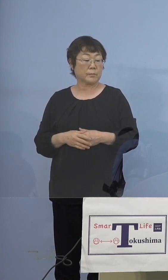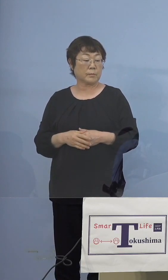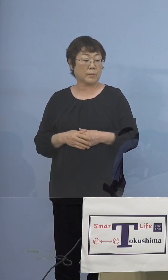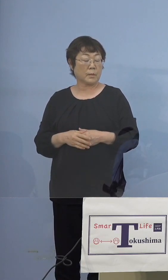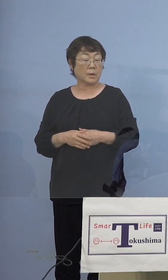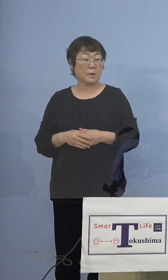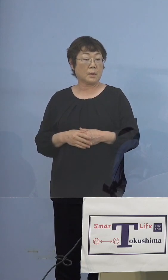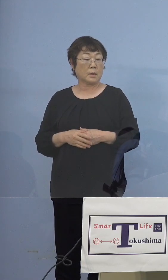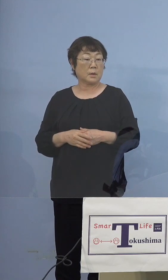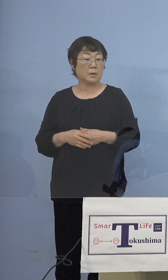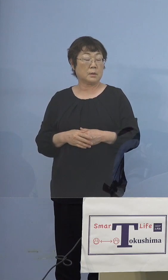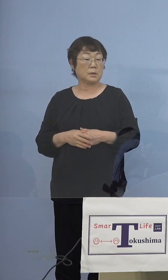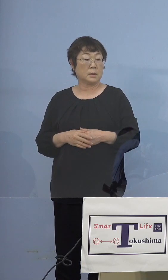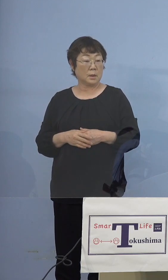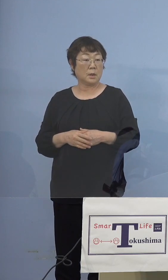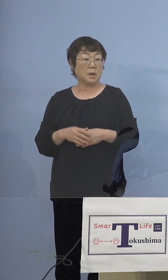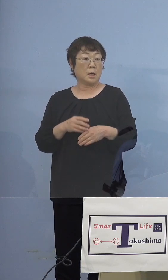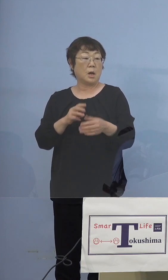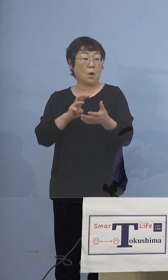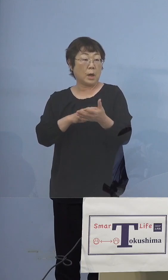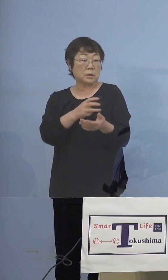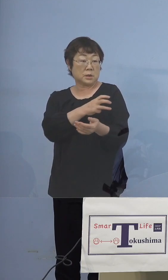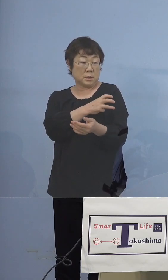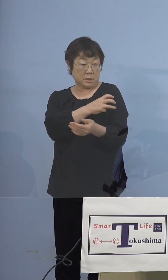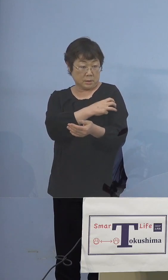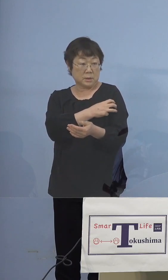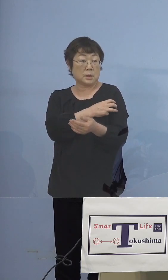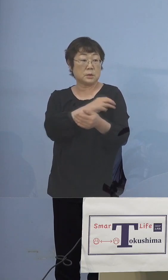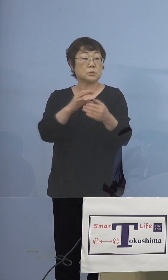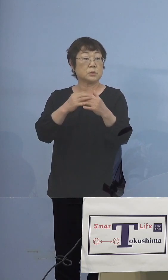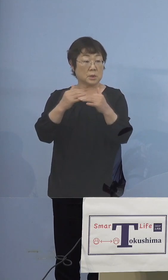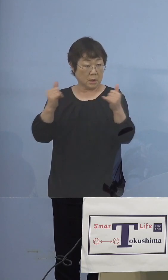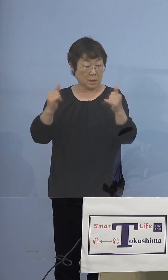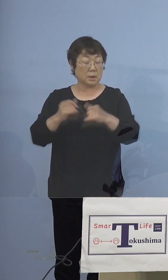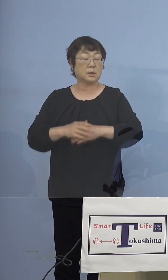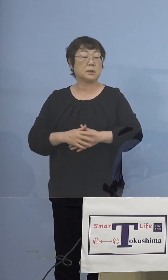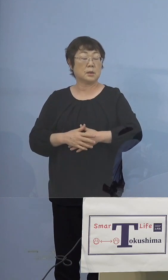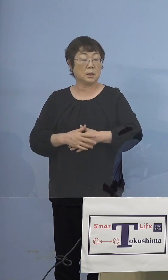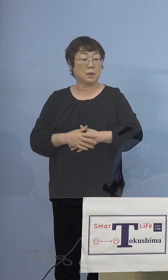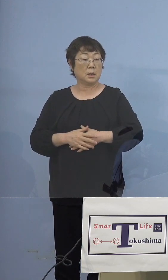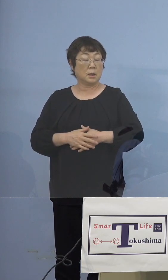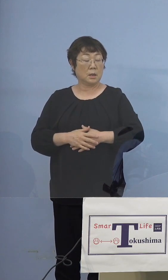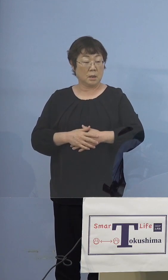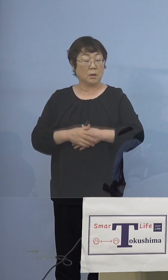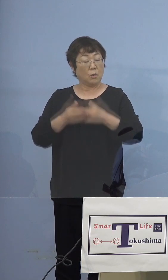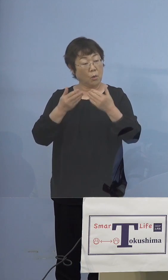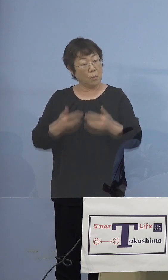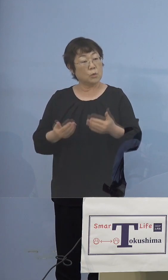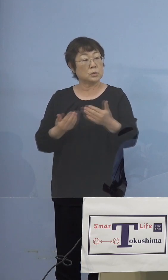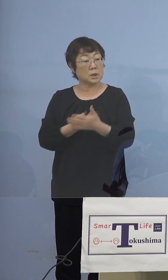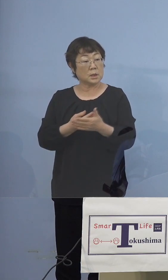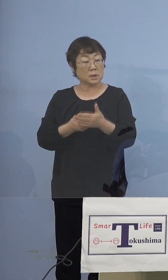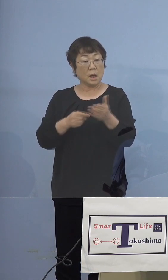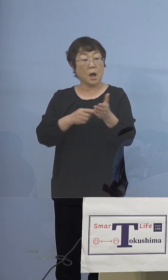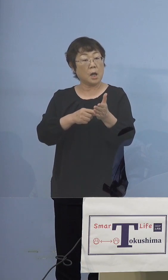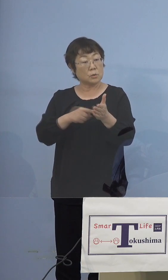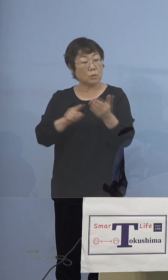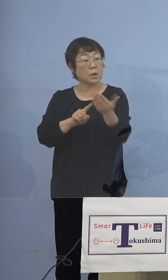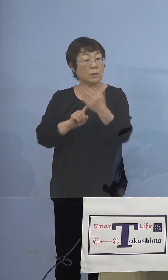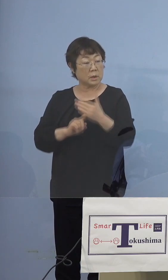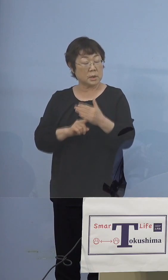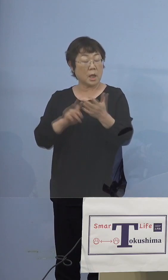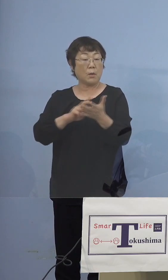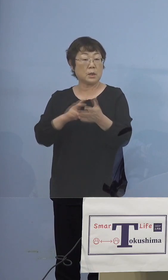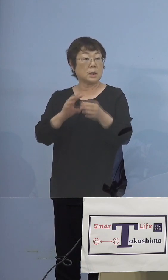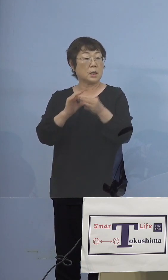そのワクチン接種された方が何か重篤な反応が出て、それがワクチンに関係しているかどうか